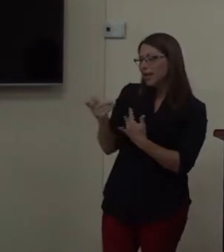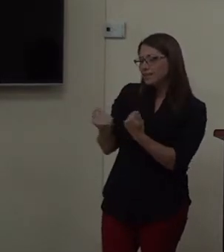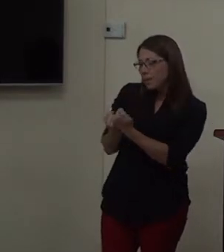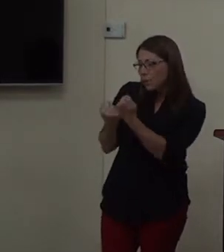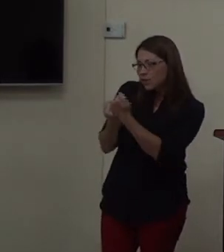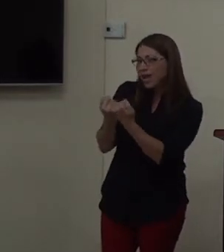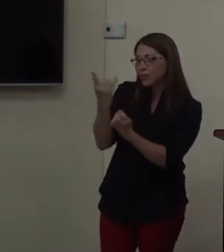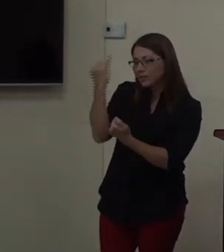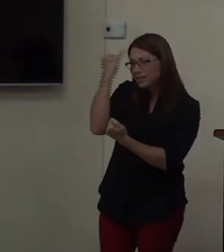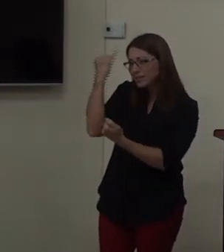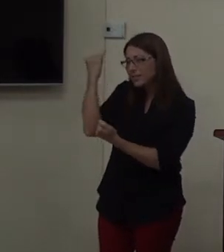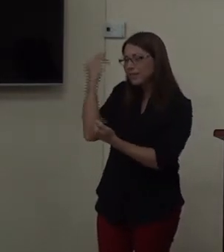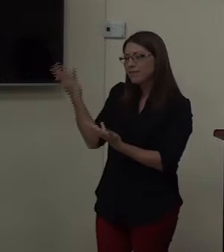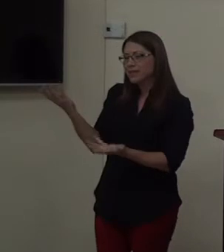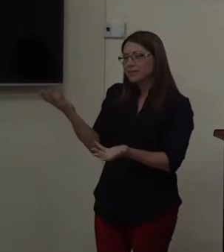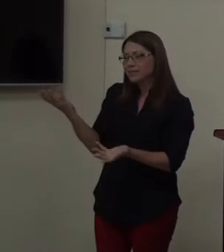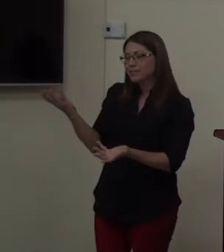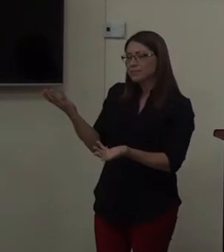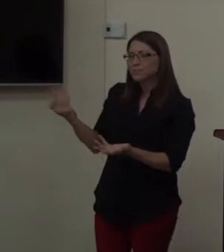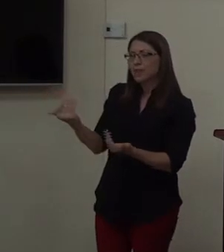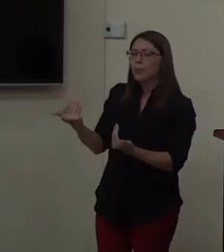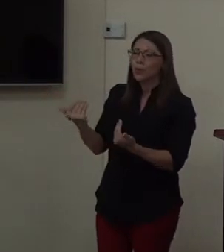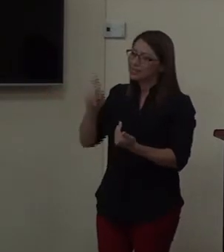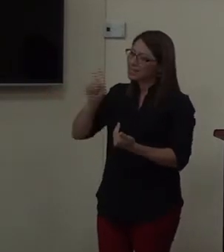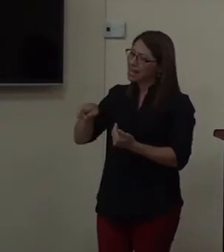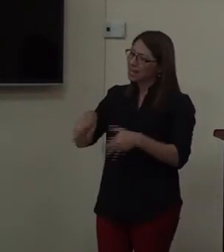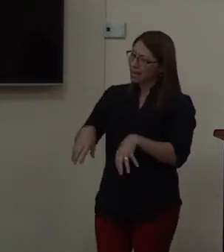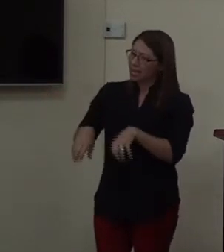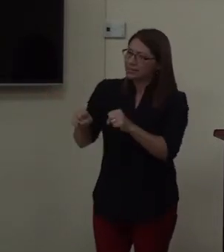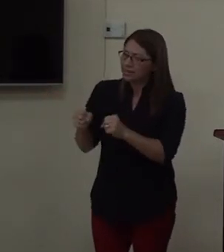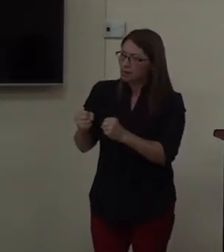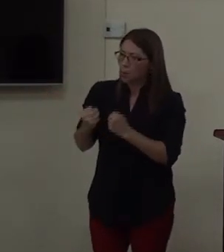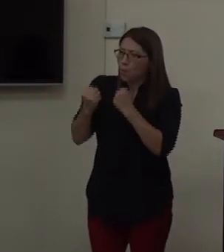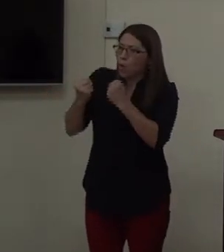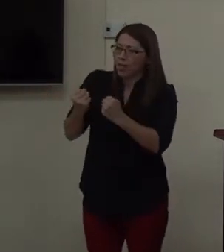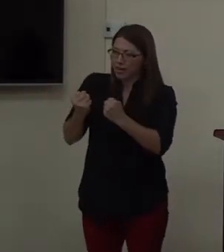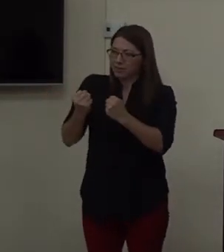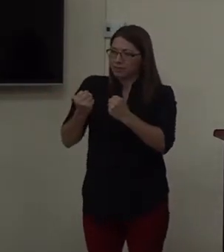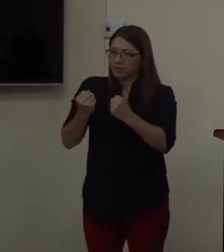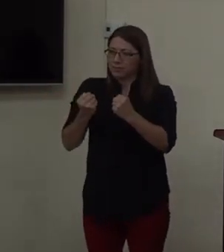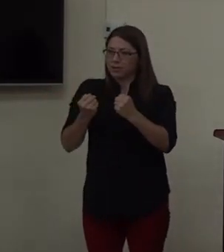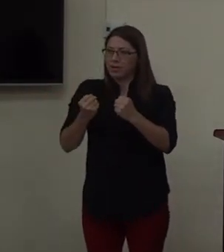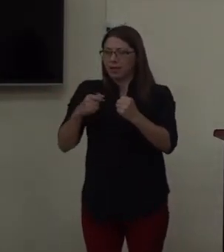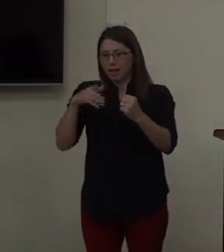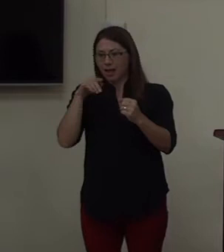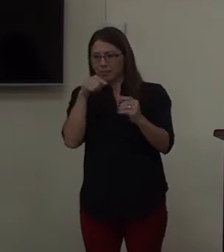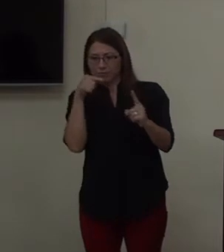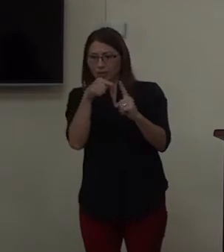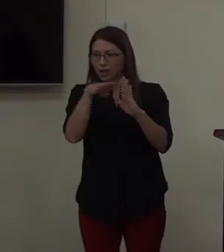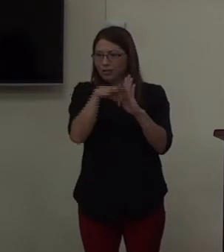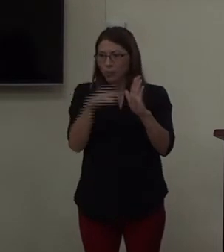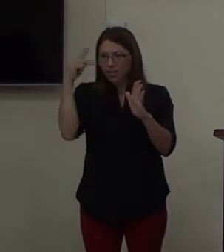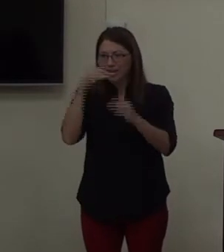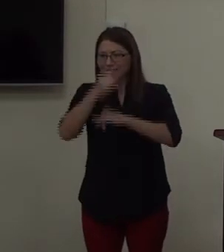estas iniciativas, pues tiene que ejercer su poder sobre este tipo de políticas internacionales, ¿no?